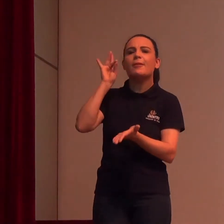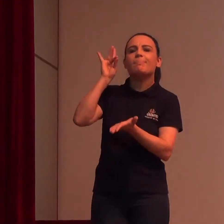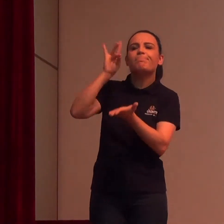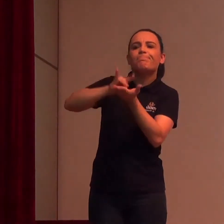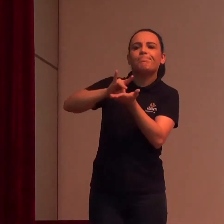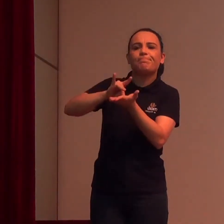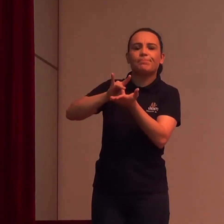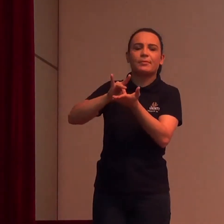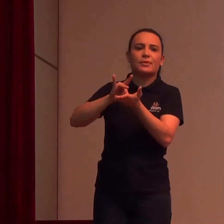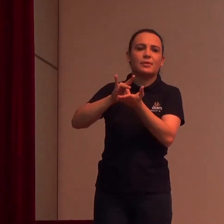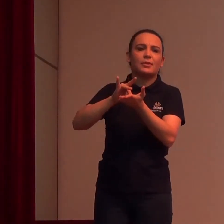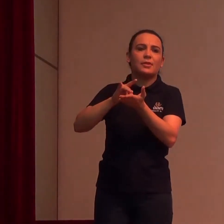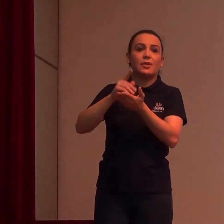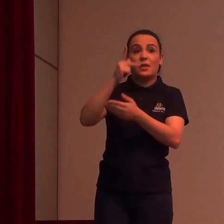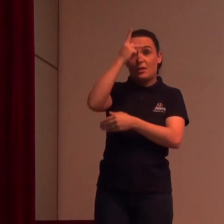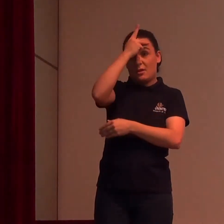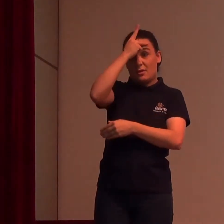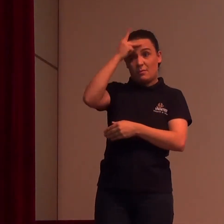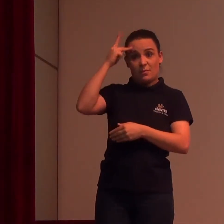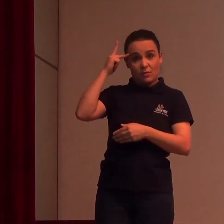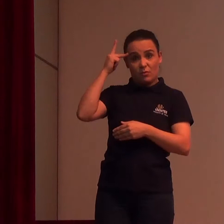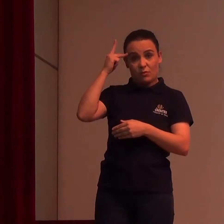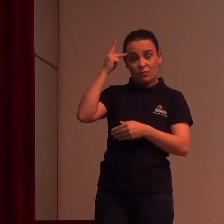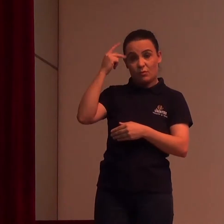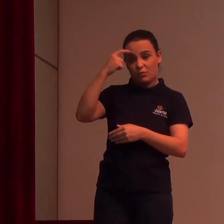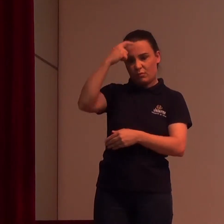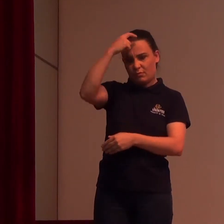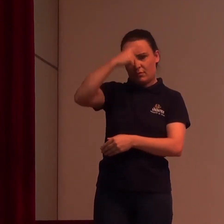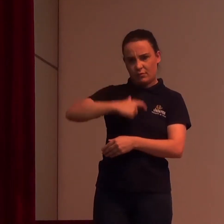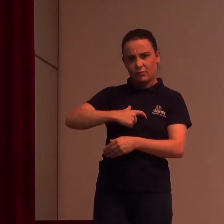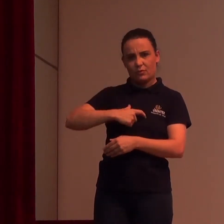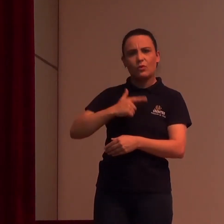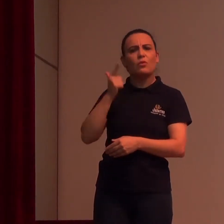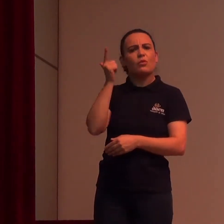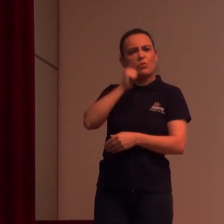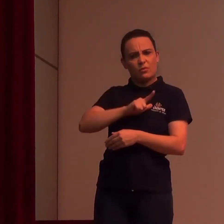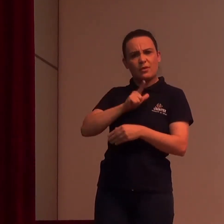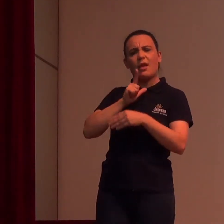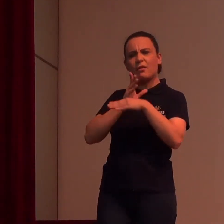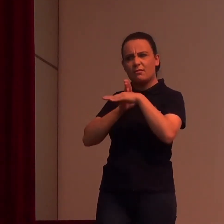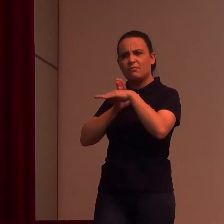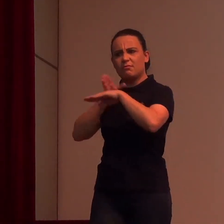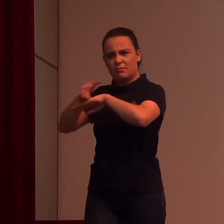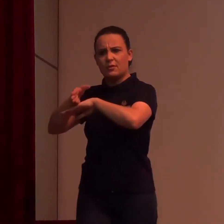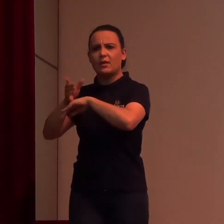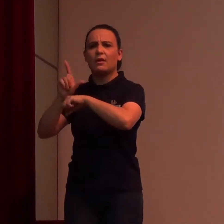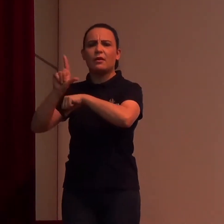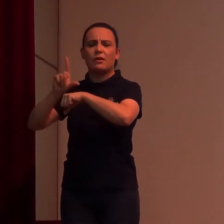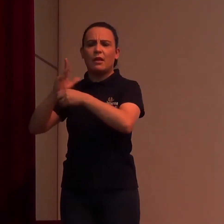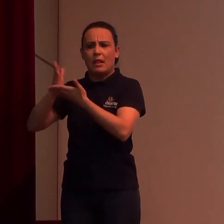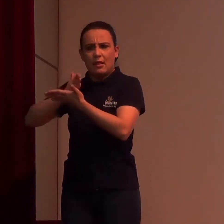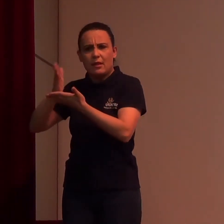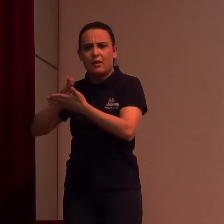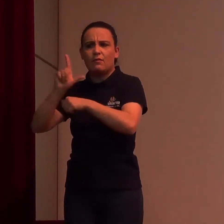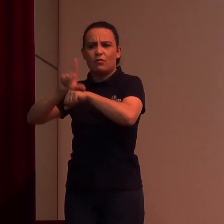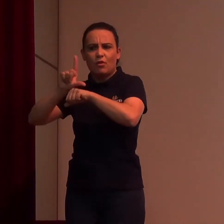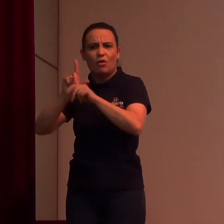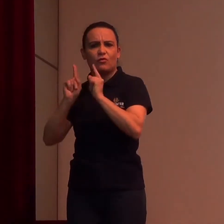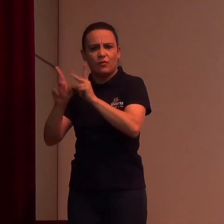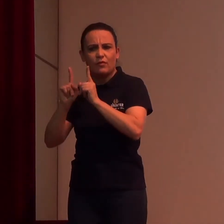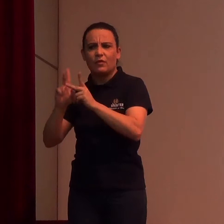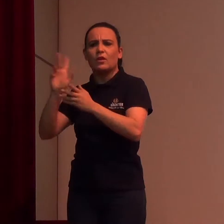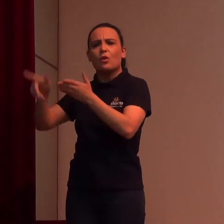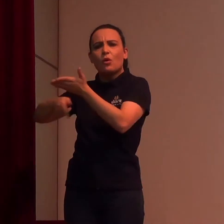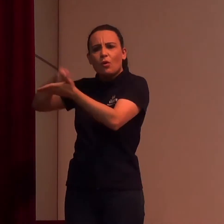as pessoas com deficiência que têm a condição de chegar na sua livraria e adquirir o livro de forma comprada, e